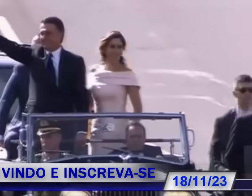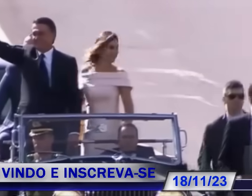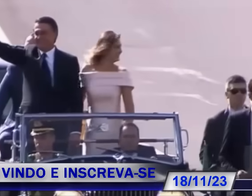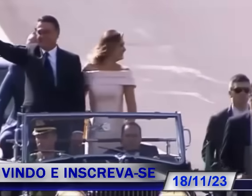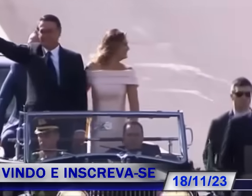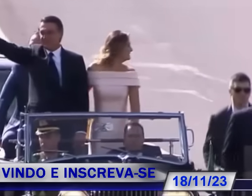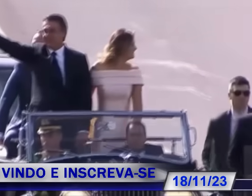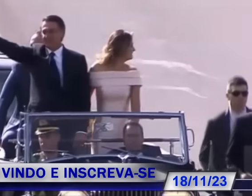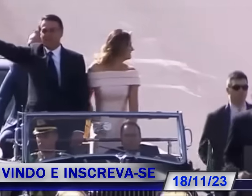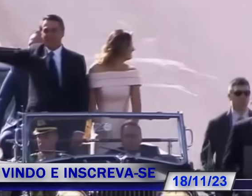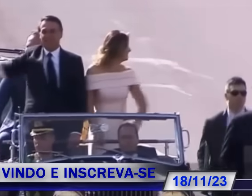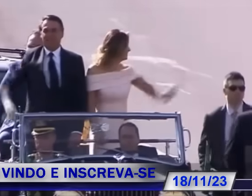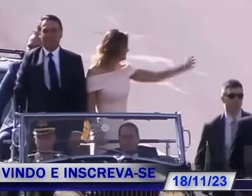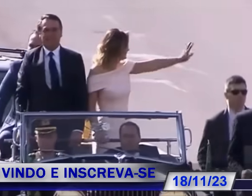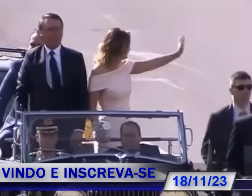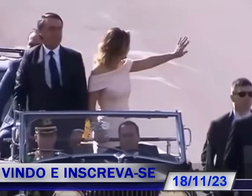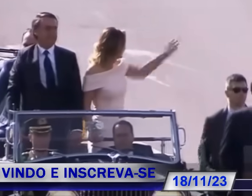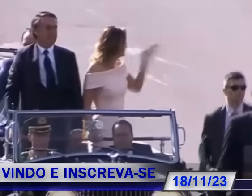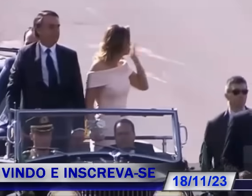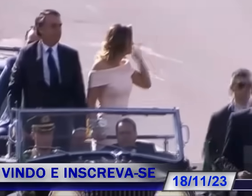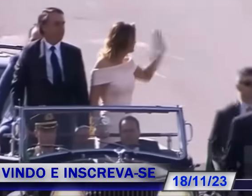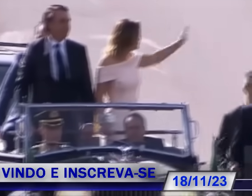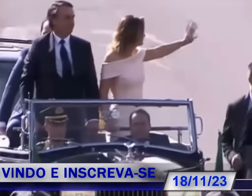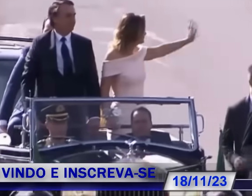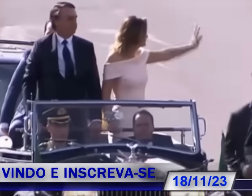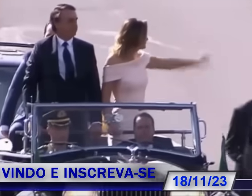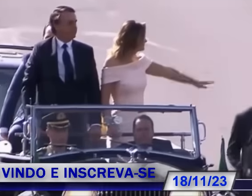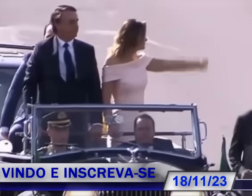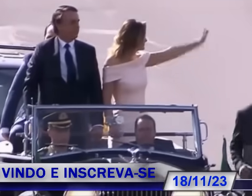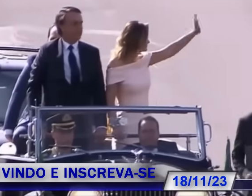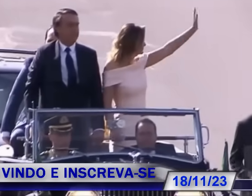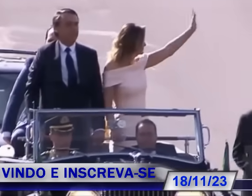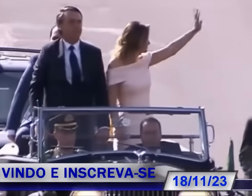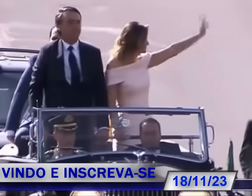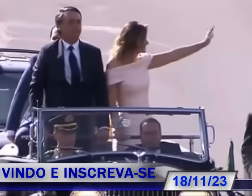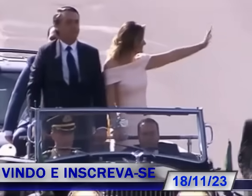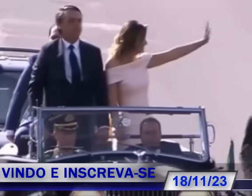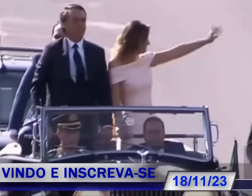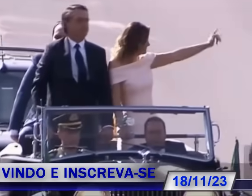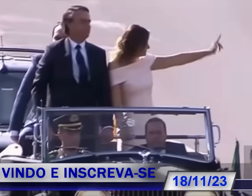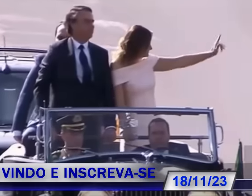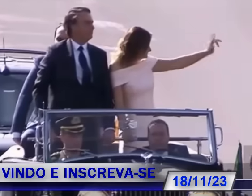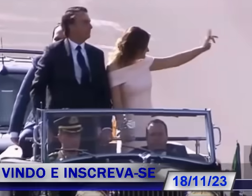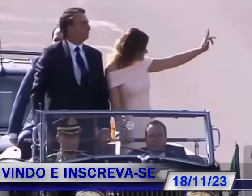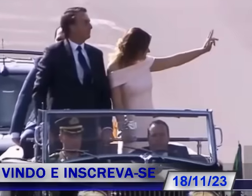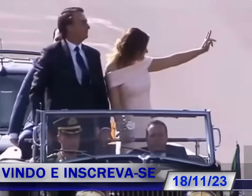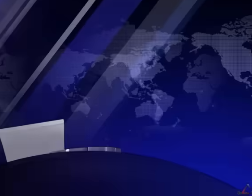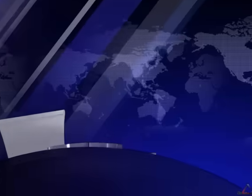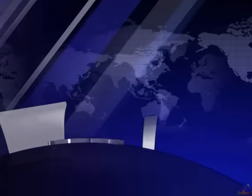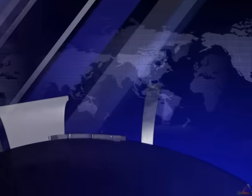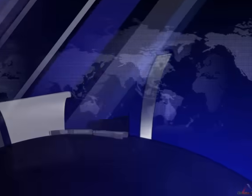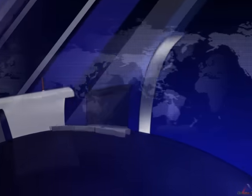canal, deixe o seu like e compartilhe o vídeo com o máximo de pessoas. Giro na tela e notícias a seguir.